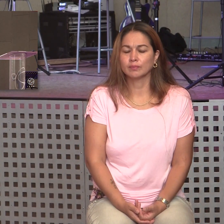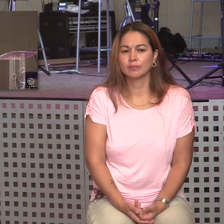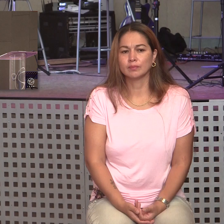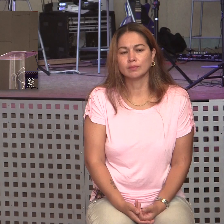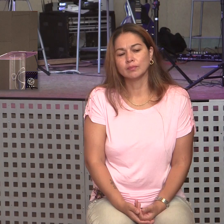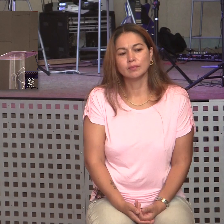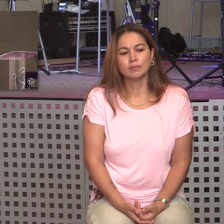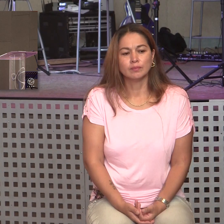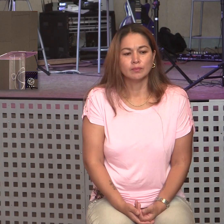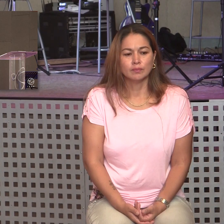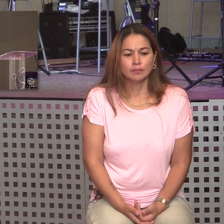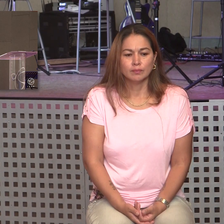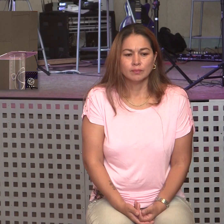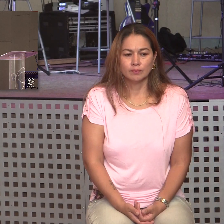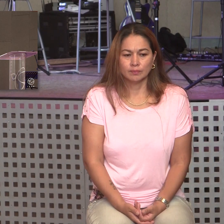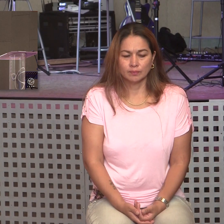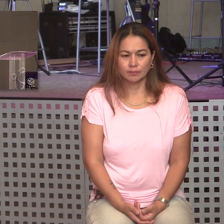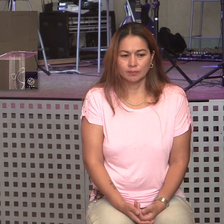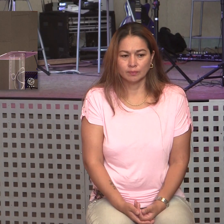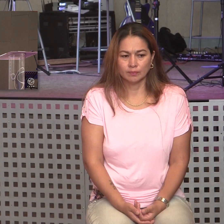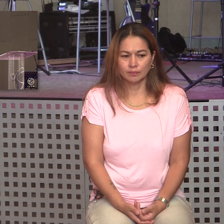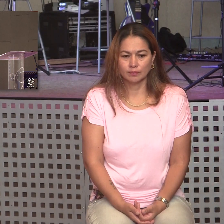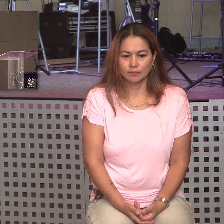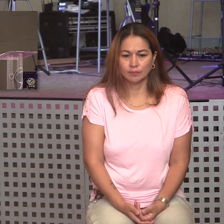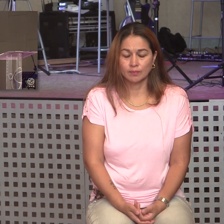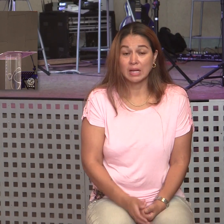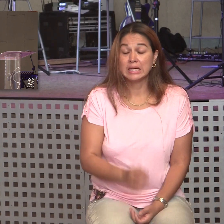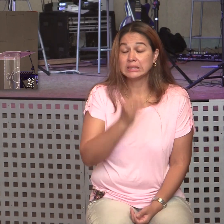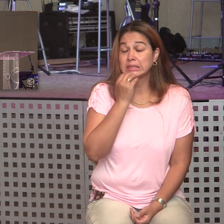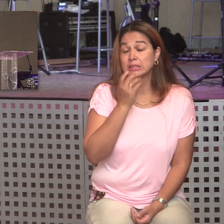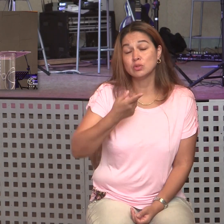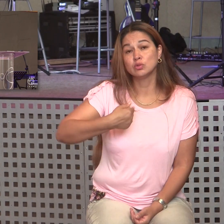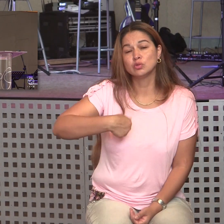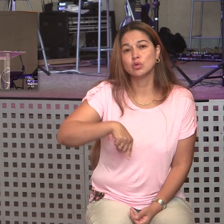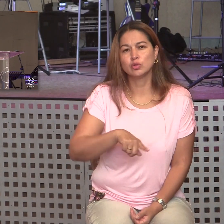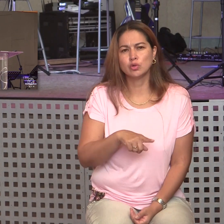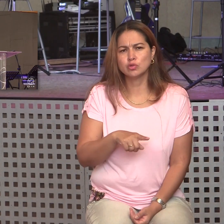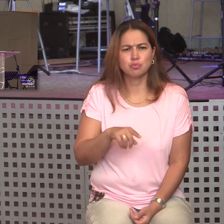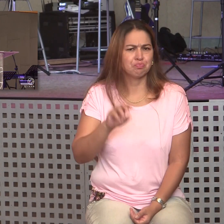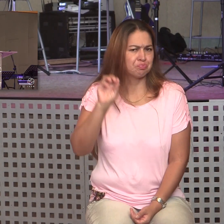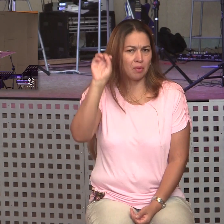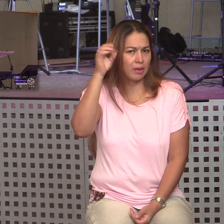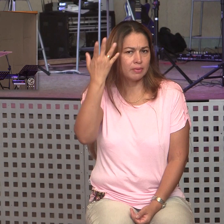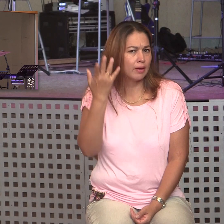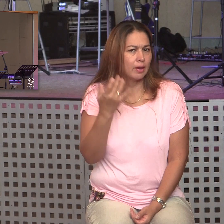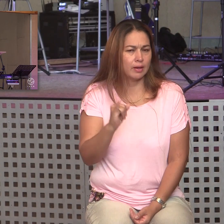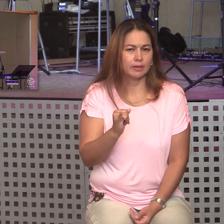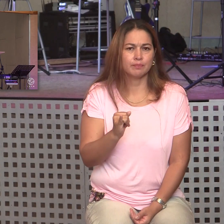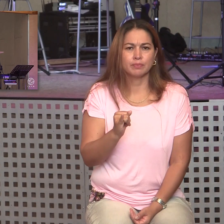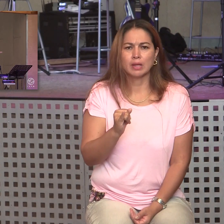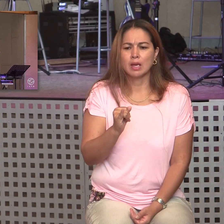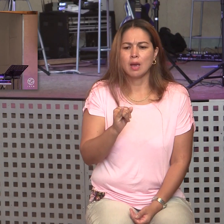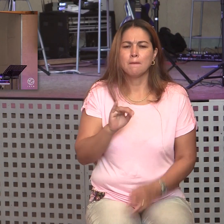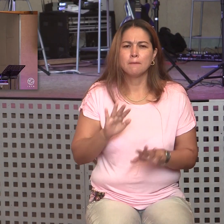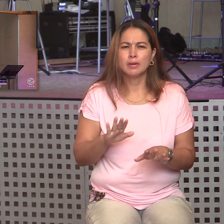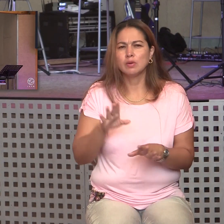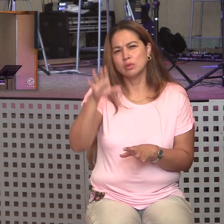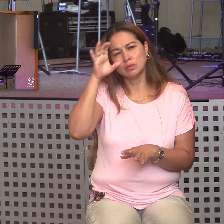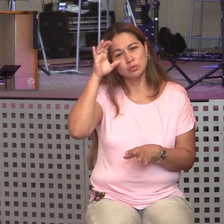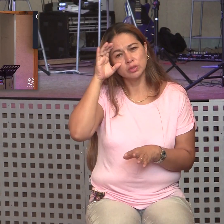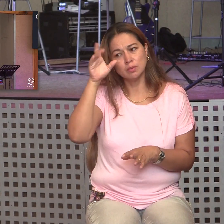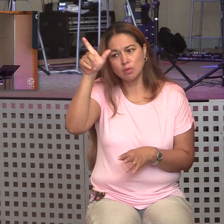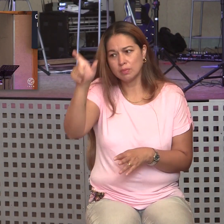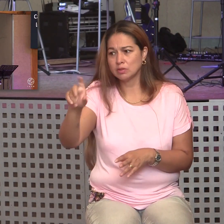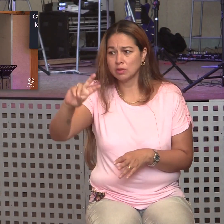Simplemente nos salta el cabreo porque no está de acuerdo con nuestra idea, con lo que nosotros pensamos, con lo que nosotros